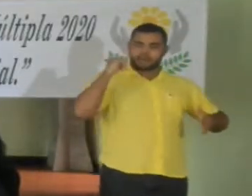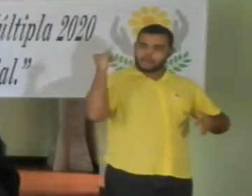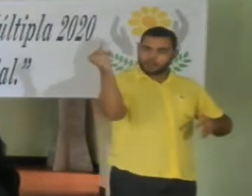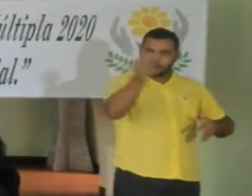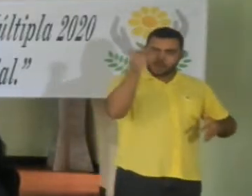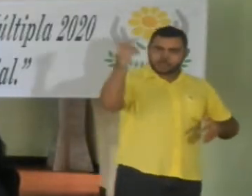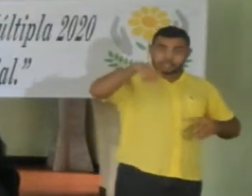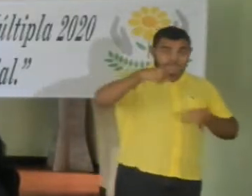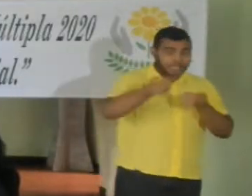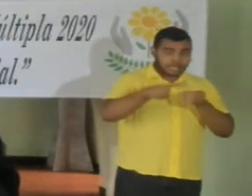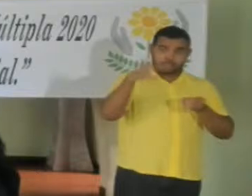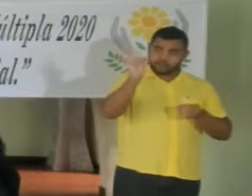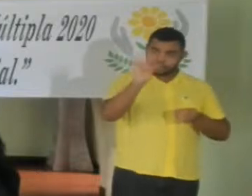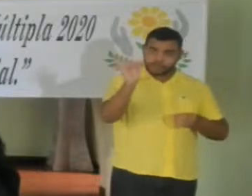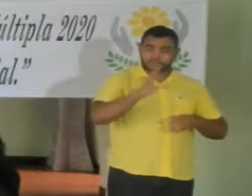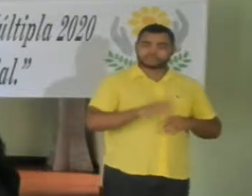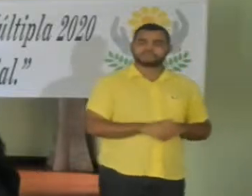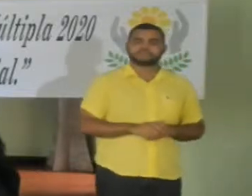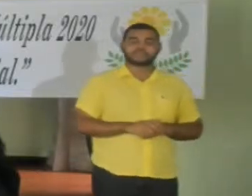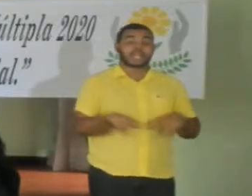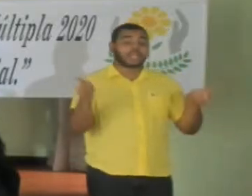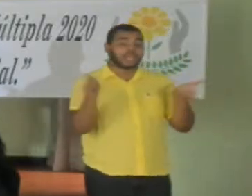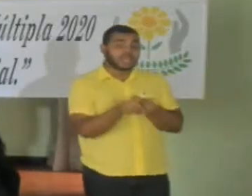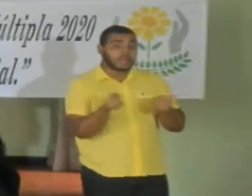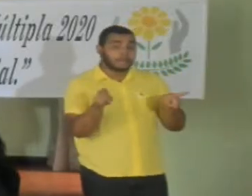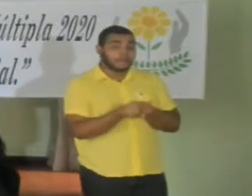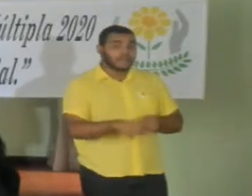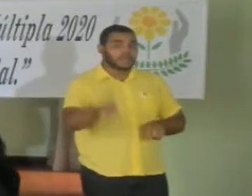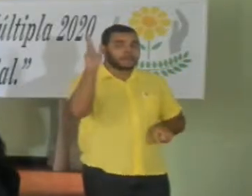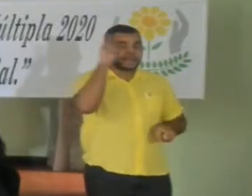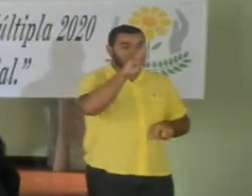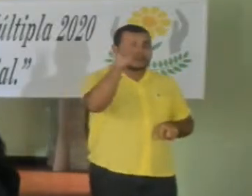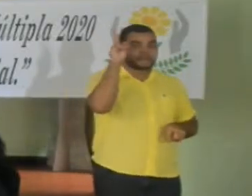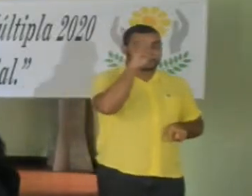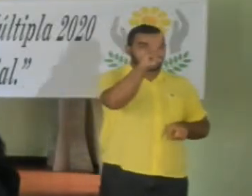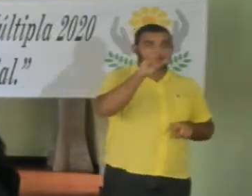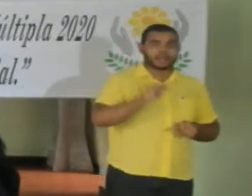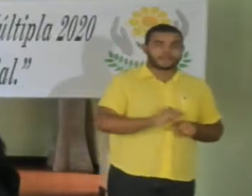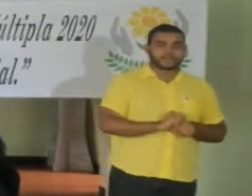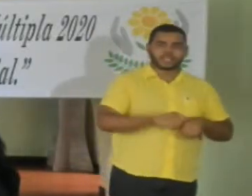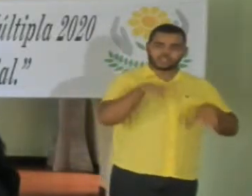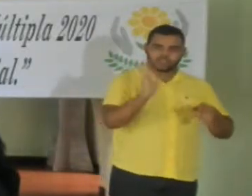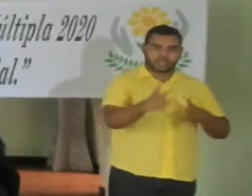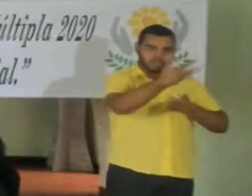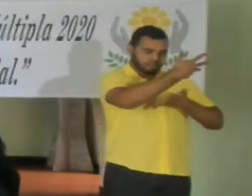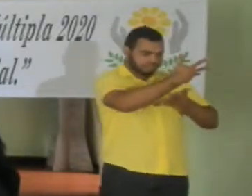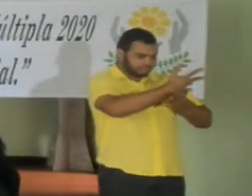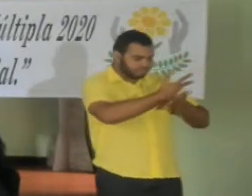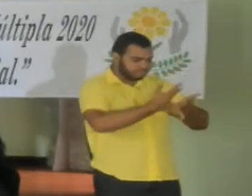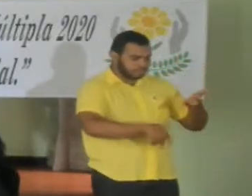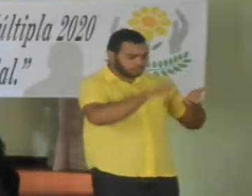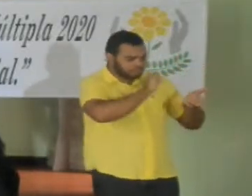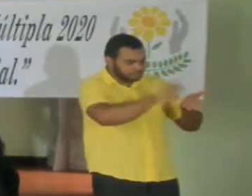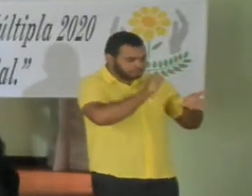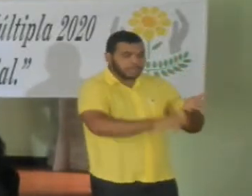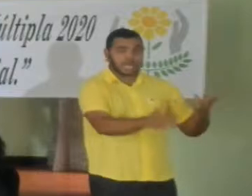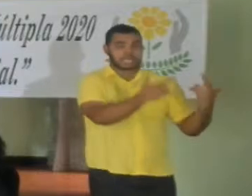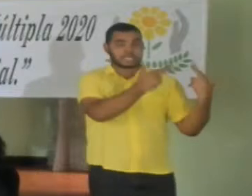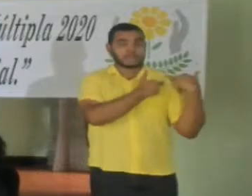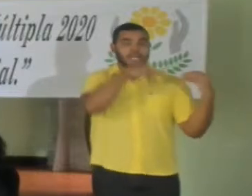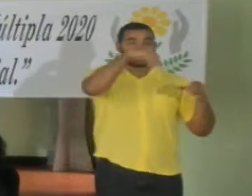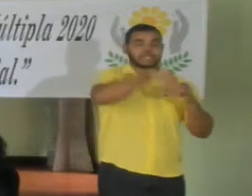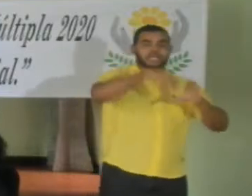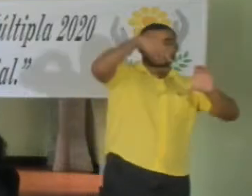no município? E só para lembrar que essas reivindicações serão documentadas e enviadas aos nossos representantes da